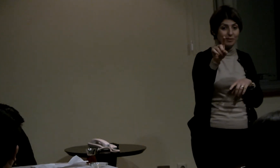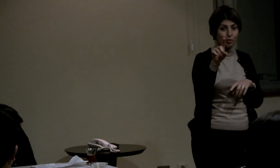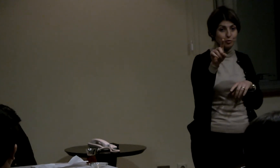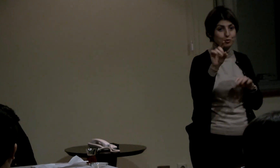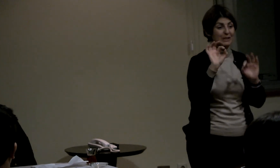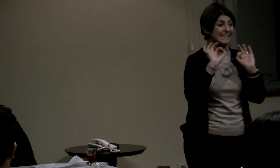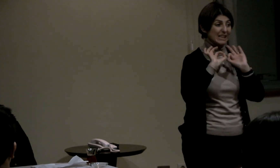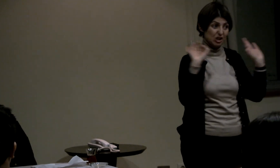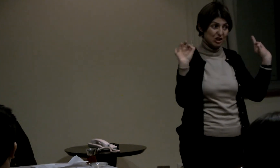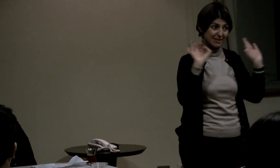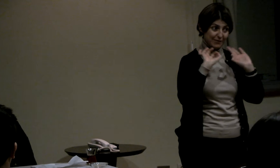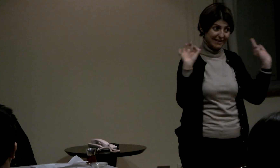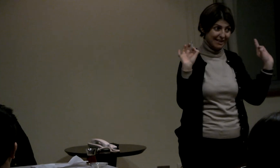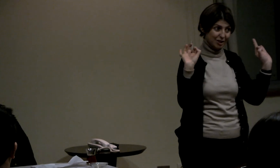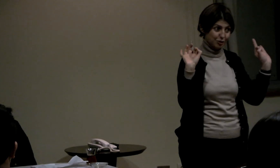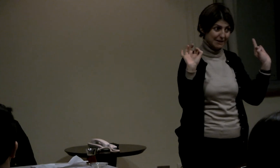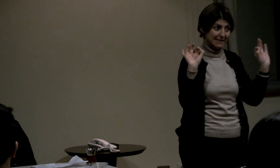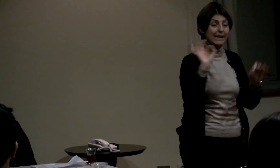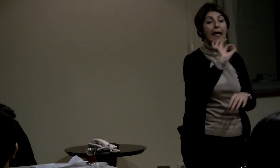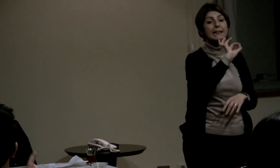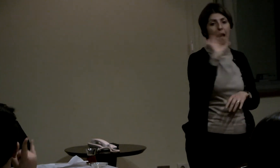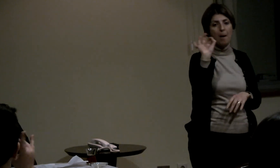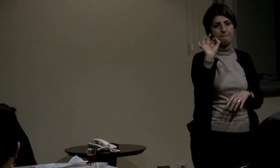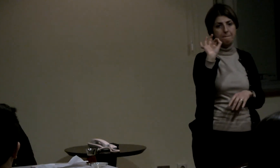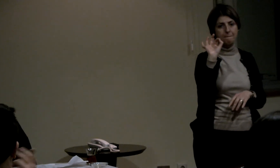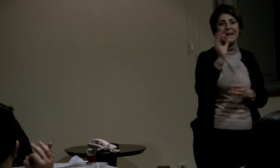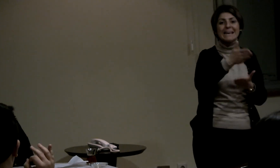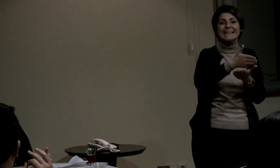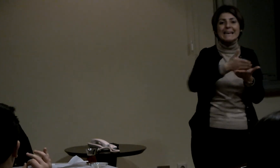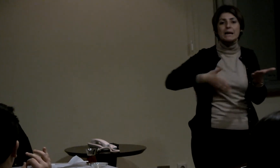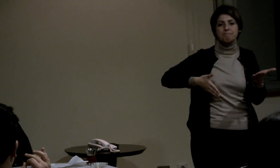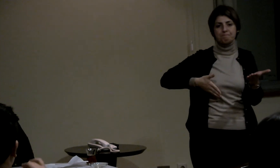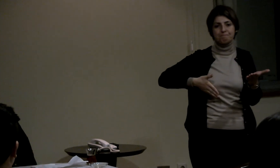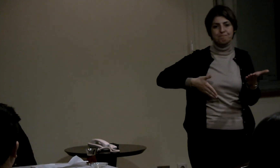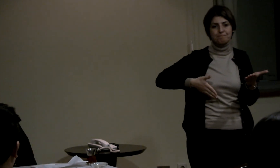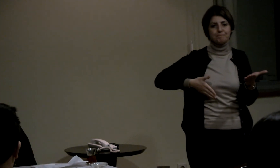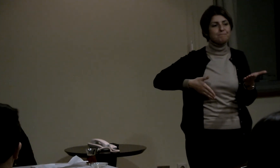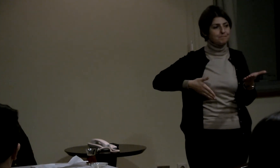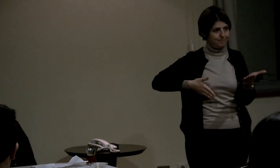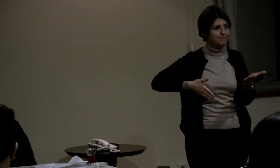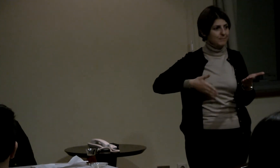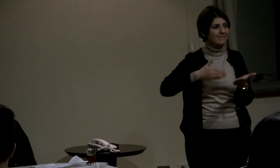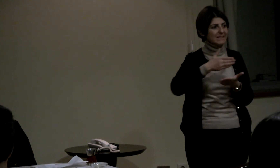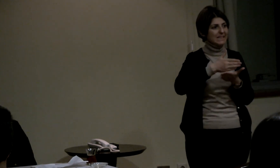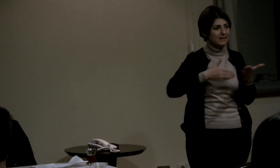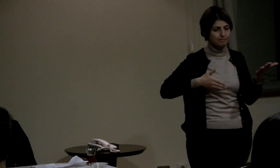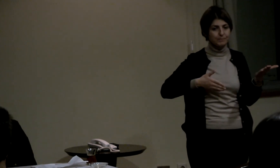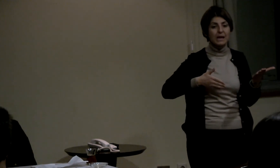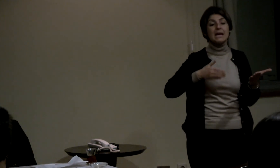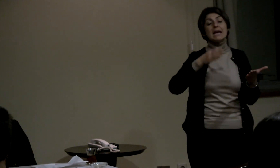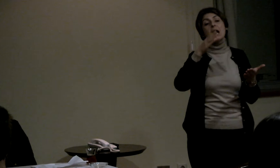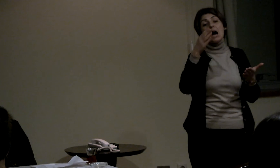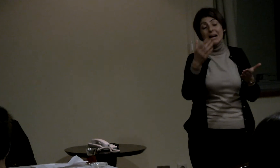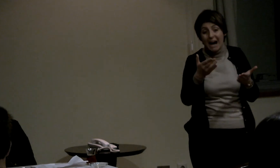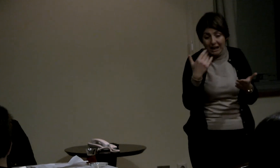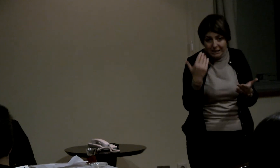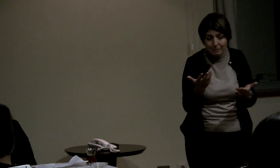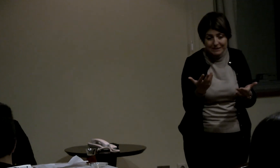olur. Hiç sıfırla karışmasın. Tam. Yarım. Evet, yarım.